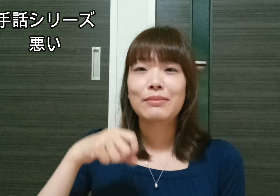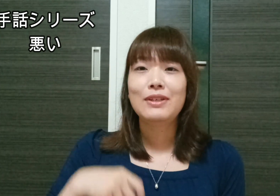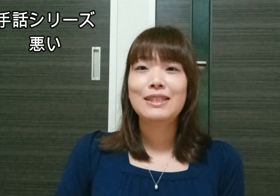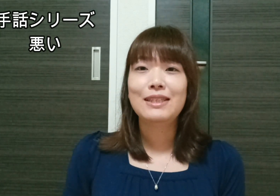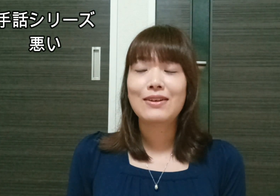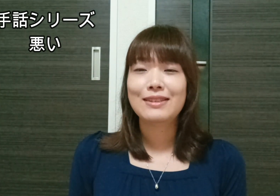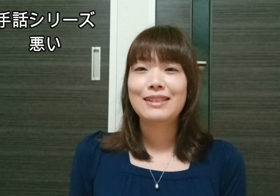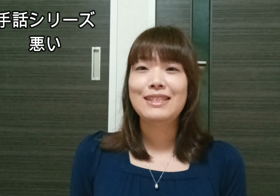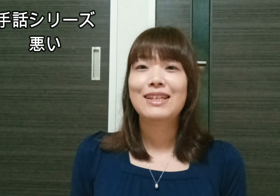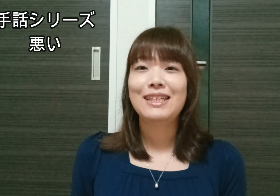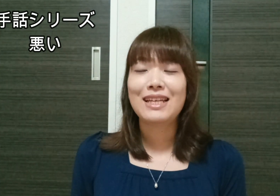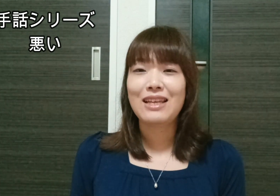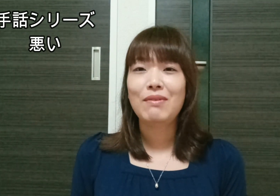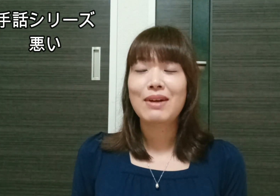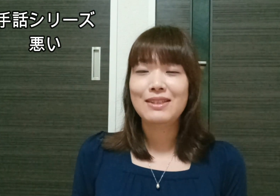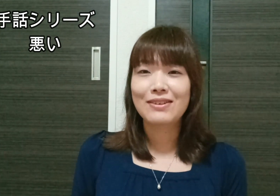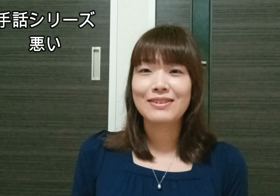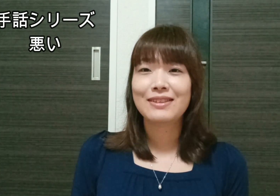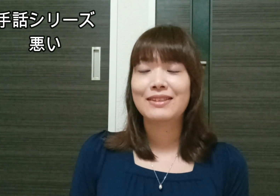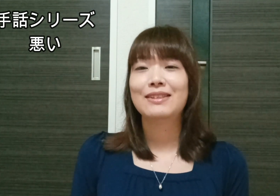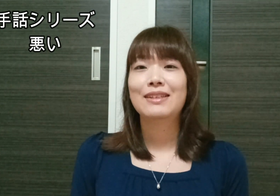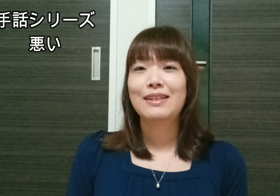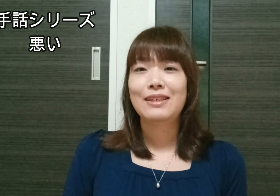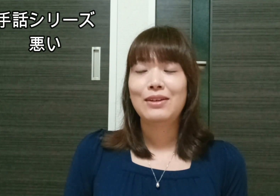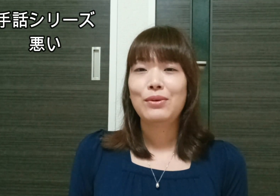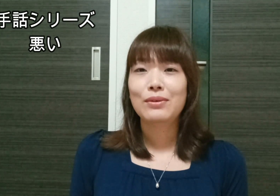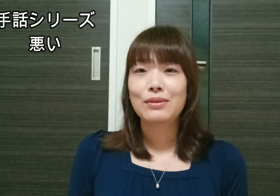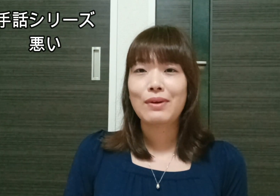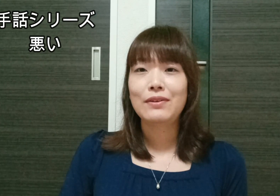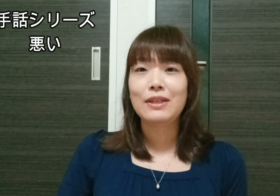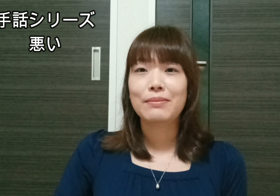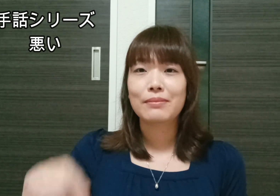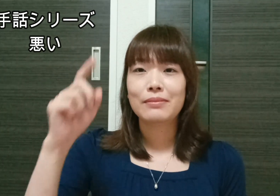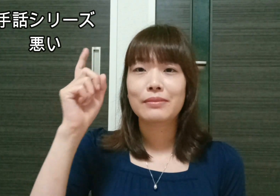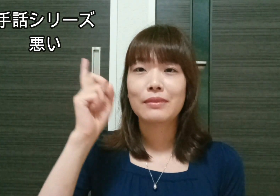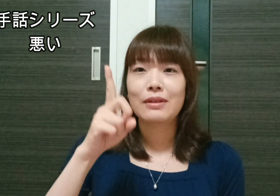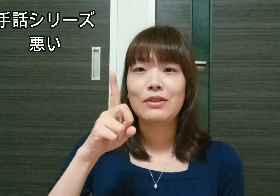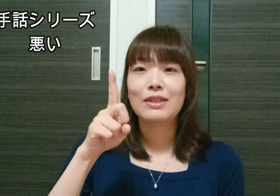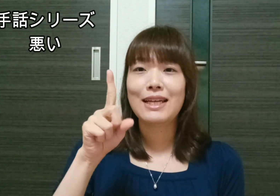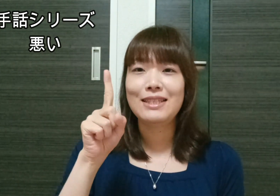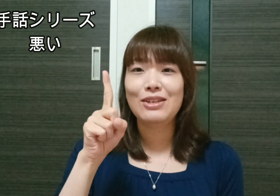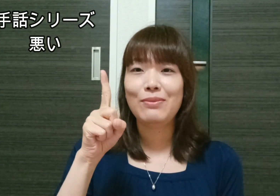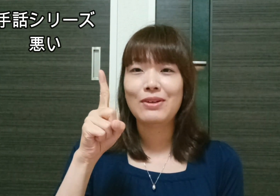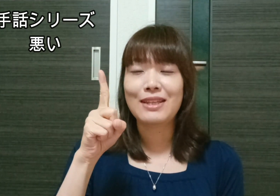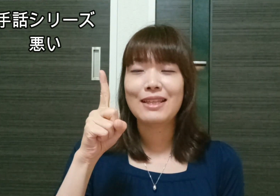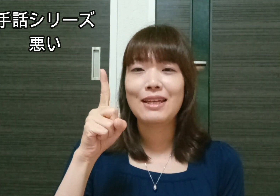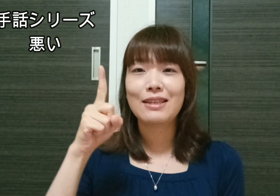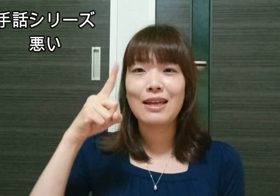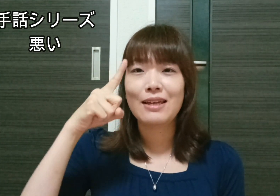もう一度医者にやってみましょう悪い人差し指を立てて